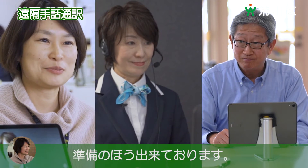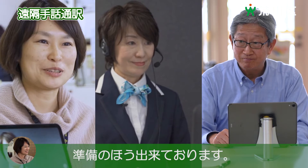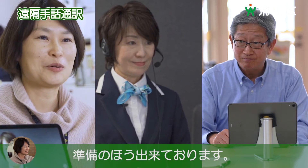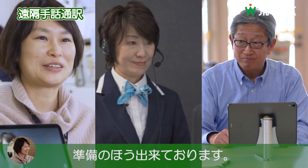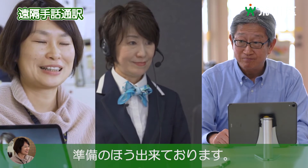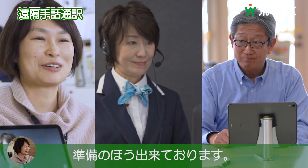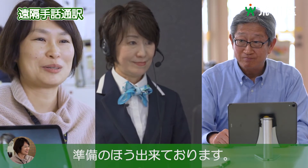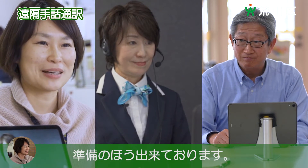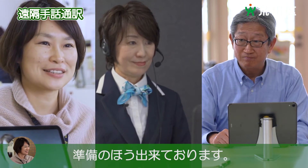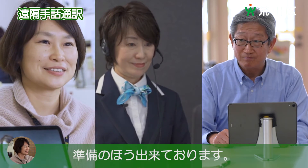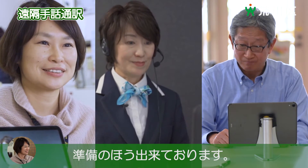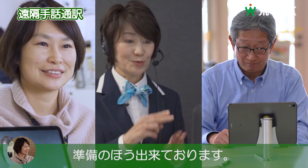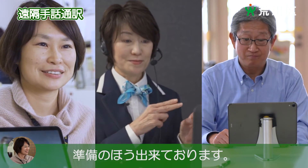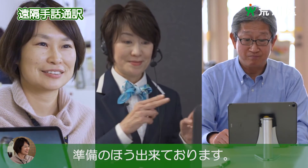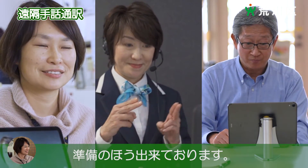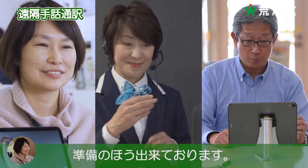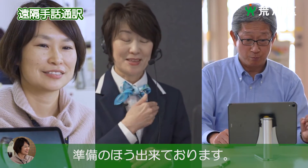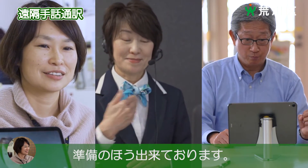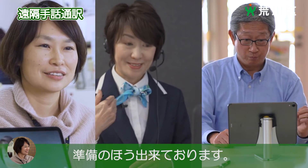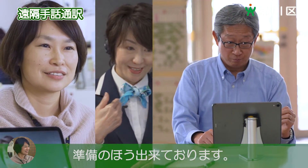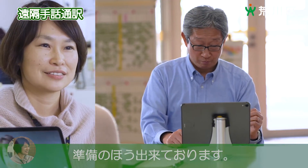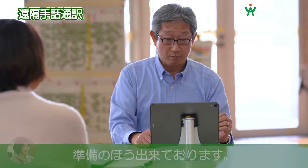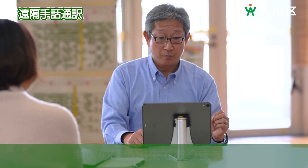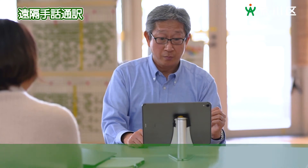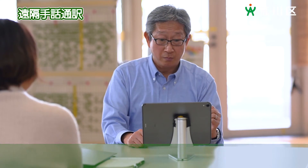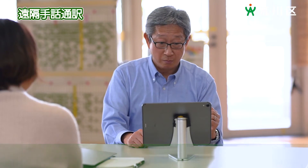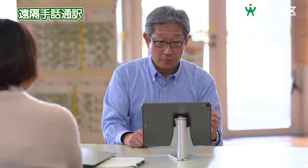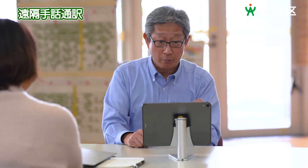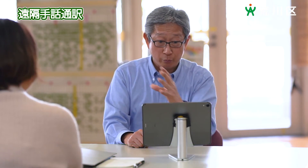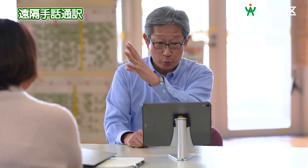はい、準備の方できております。